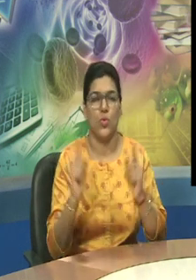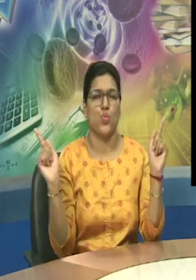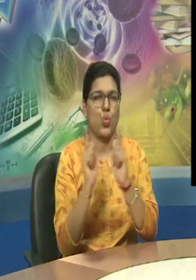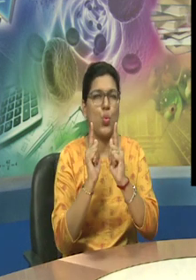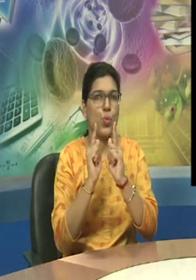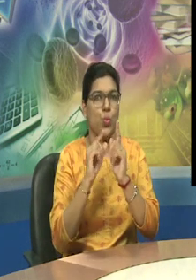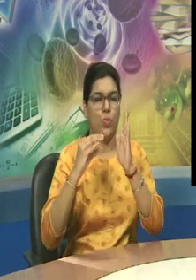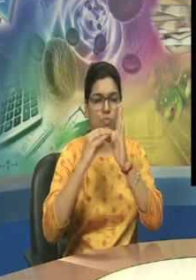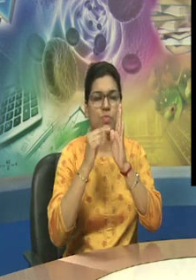प्रसंग।